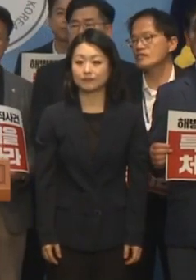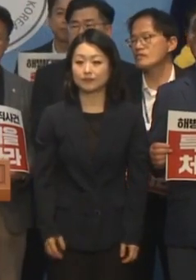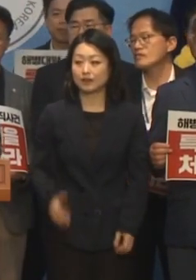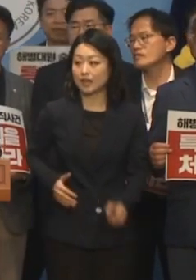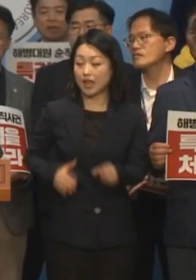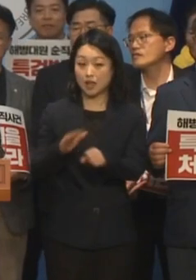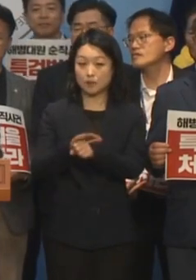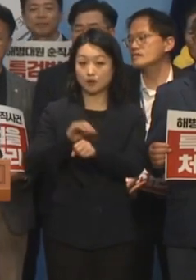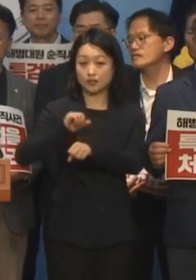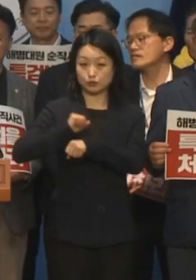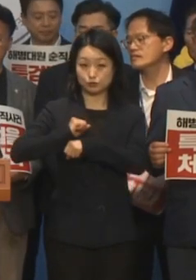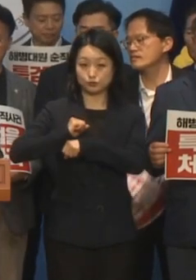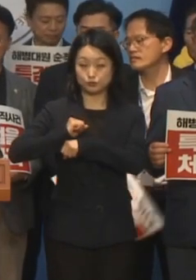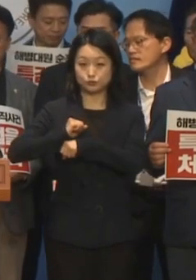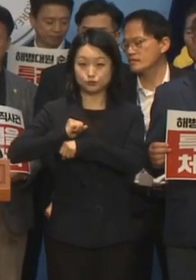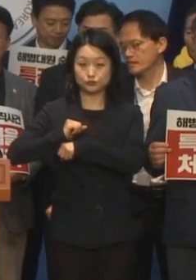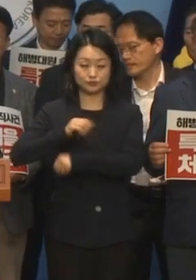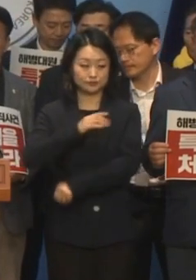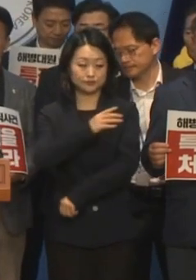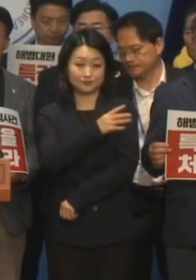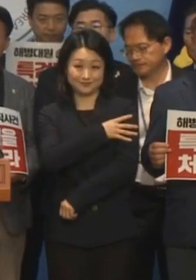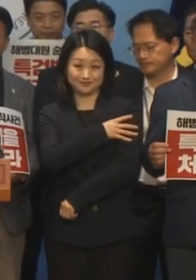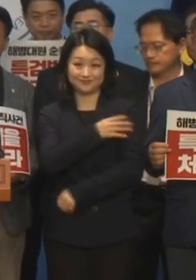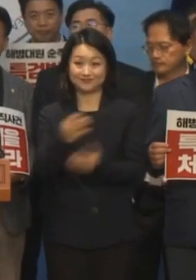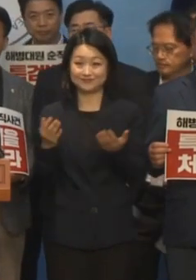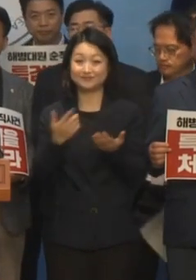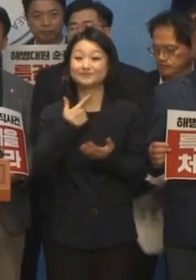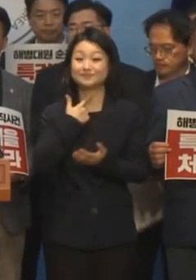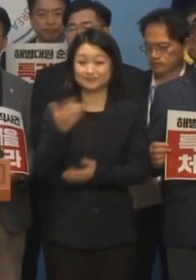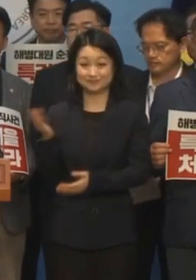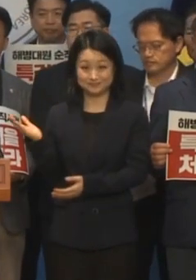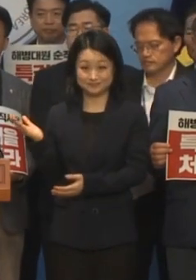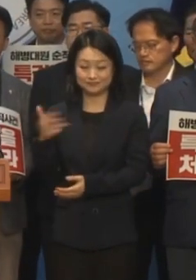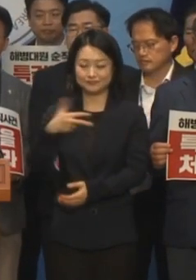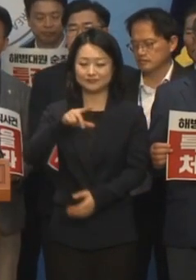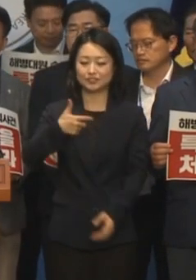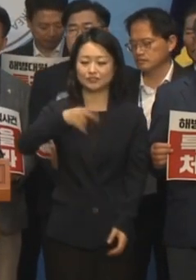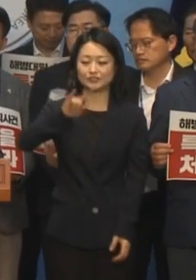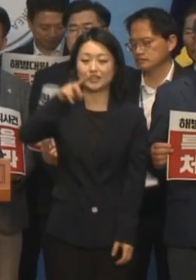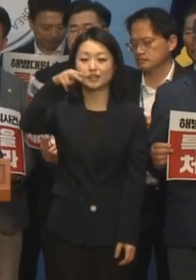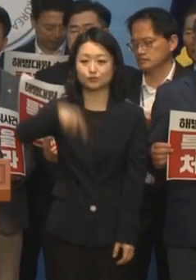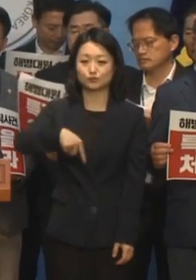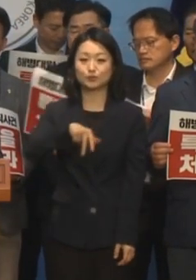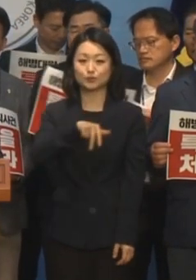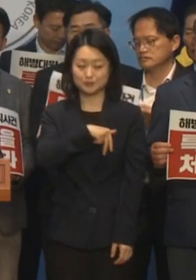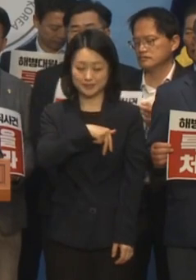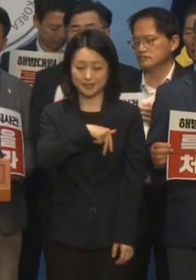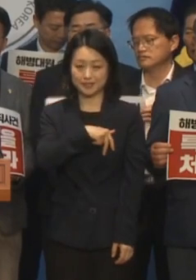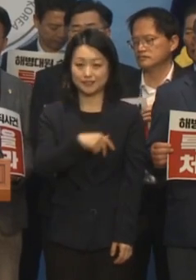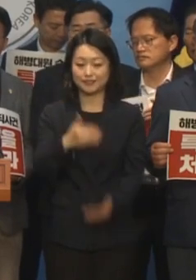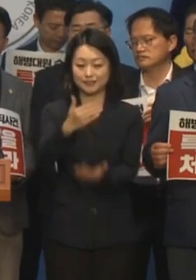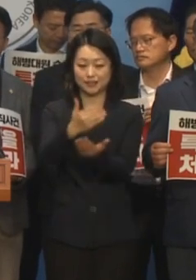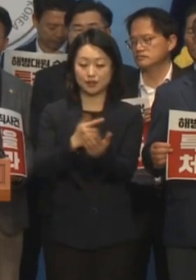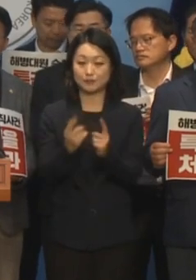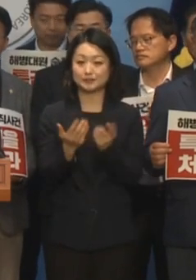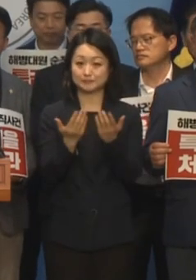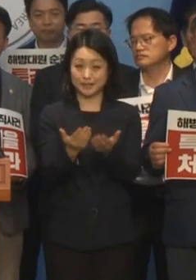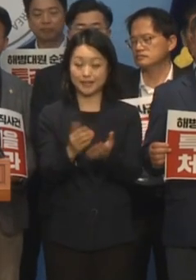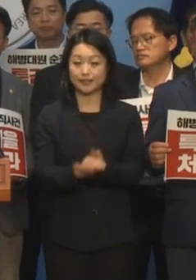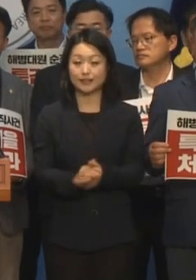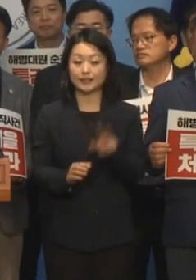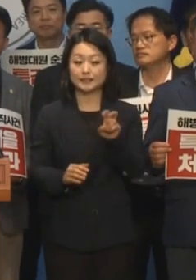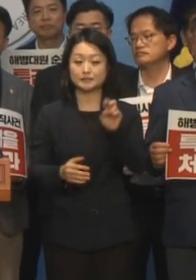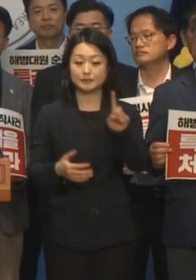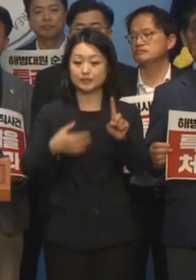해병대 병장 출신 전재수 의원입니다. 기자회견문을 읽도록 하겠습니다.